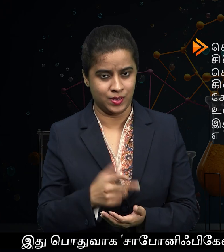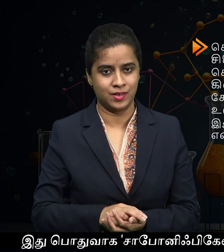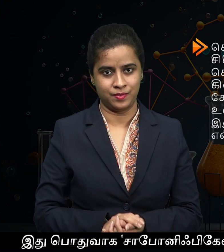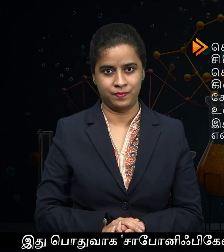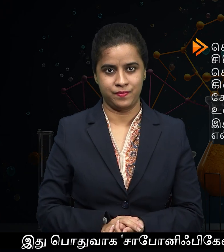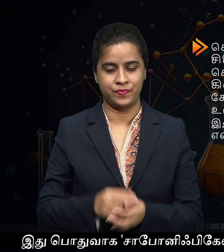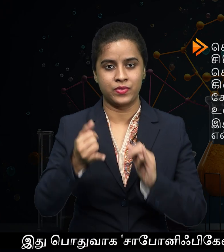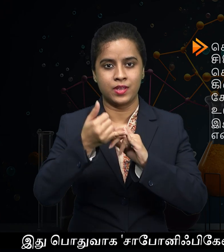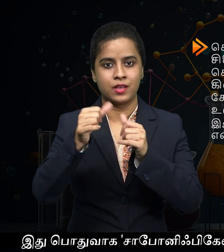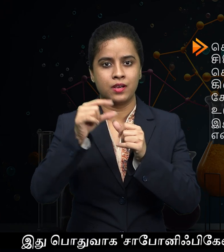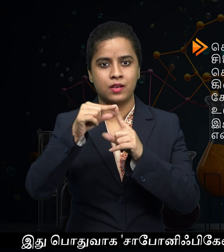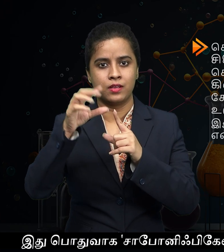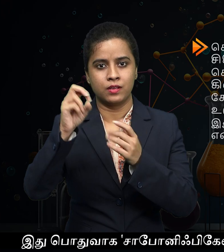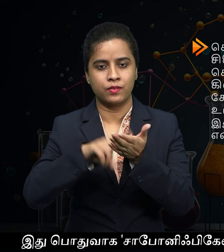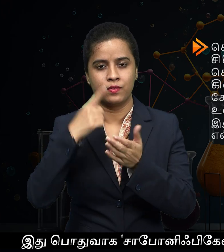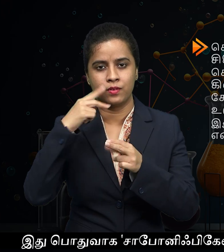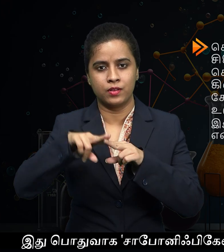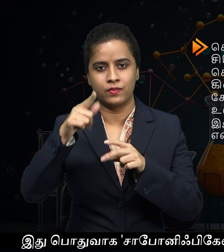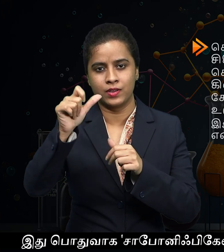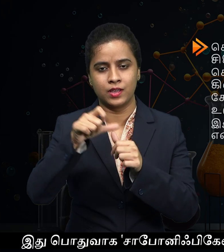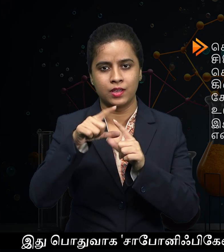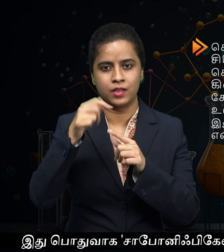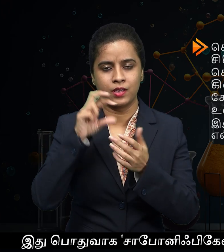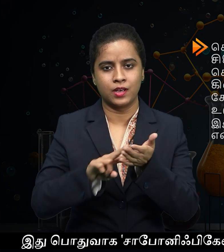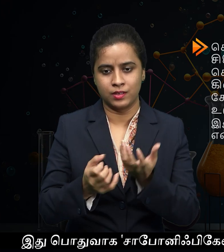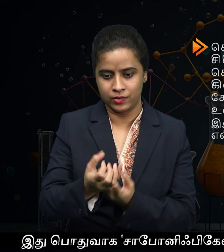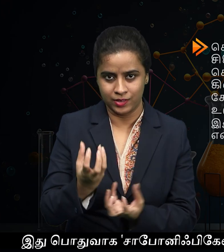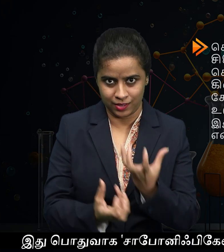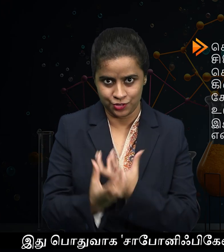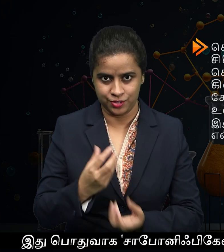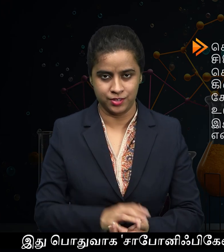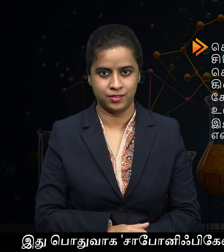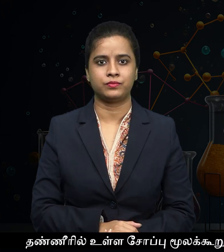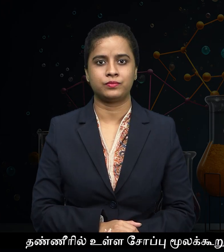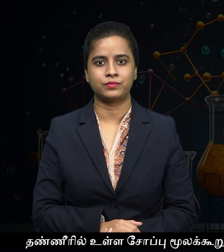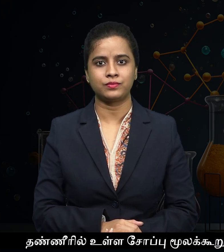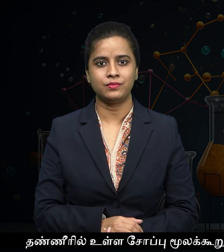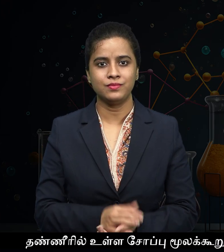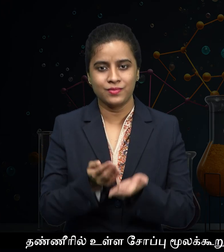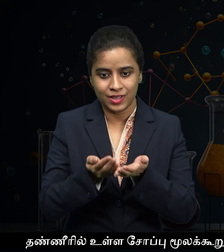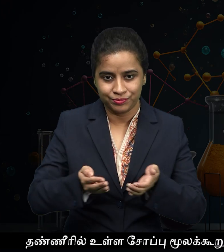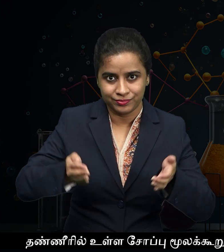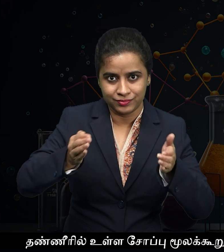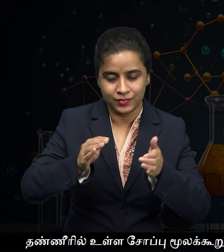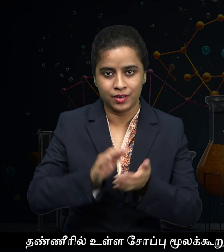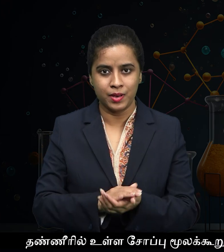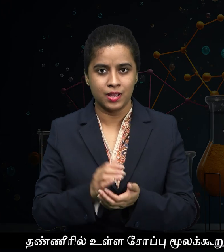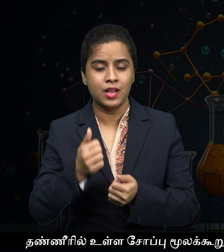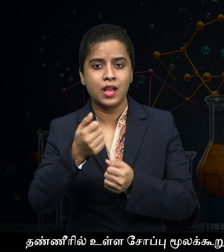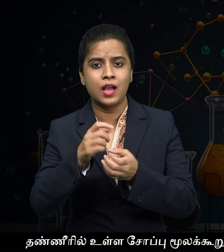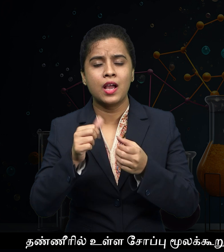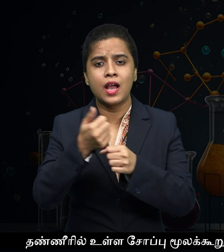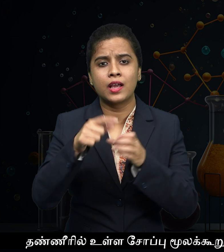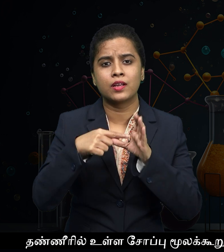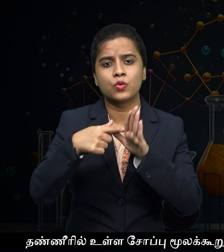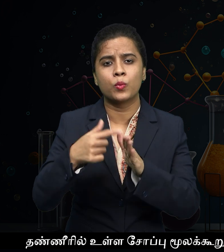இது பொதுவாக சாப்பனிஃபிகேஷன் எதிர்வினை என்று அழைக்கப்படுகிறது. தண்ணீரில் உள்ள சோப்பு